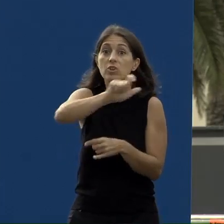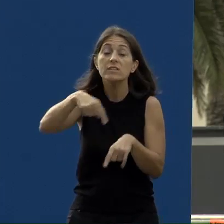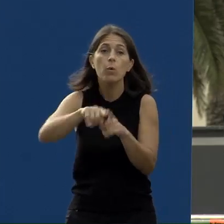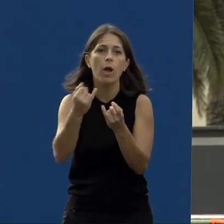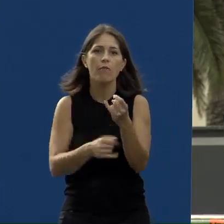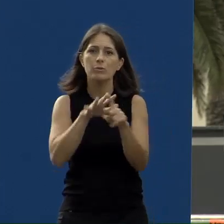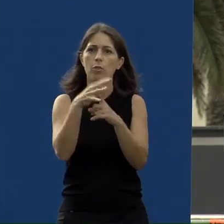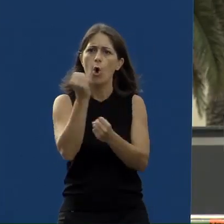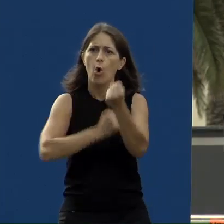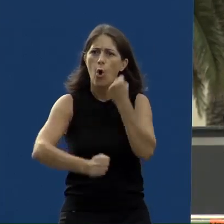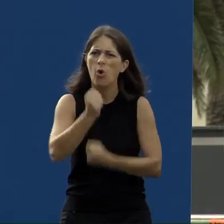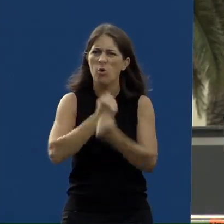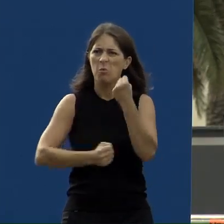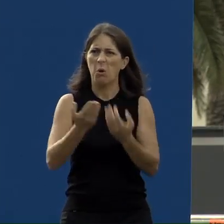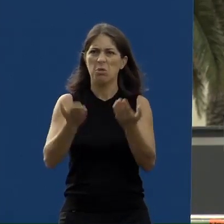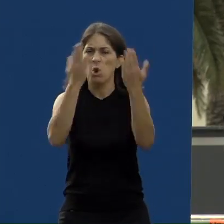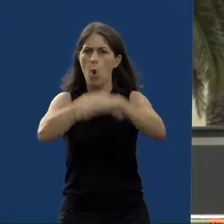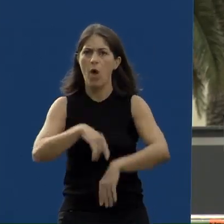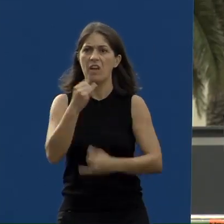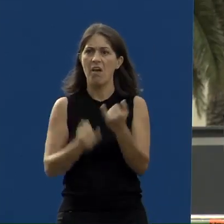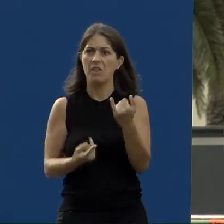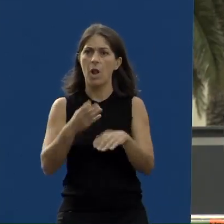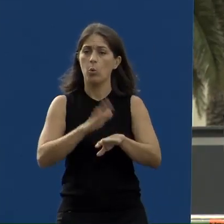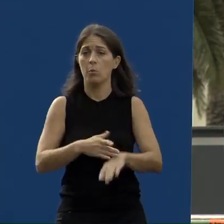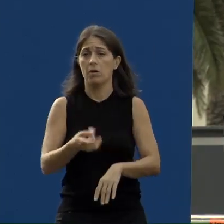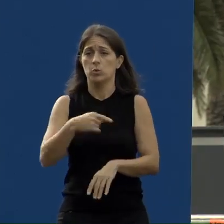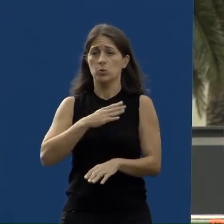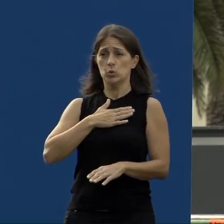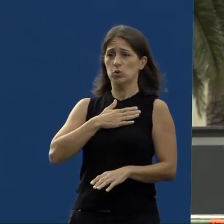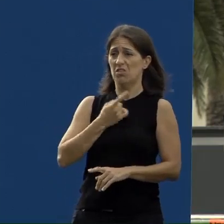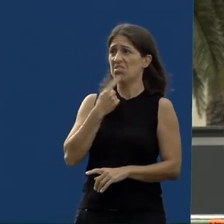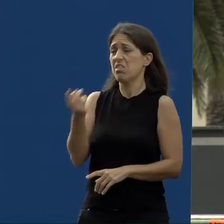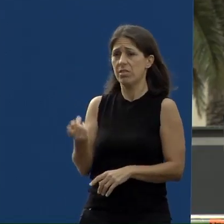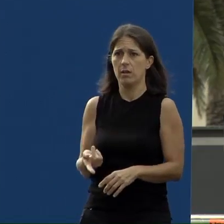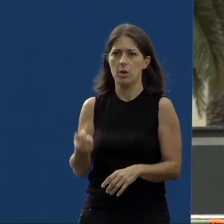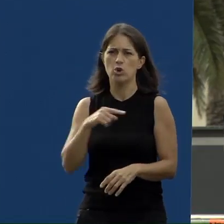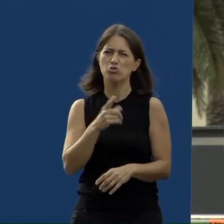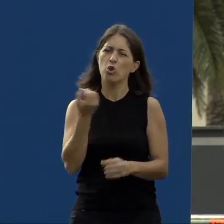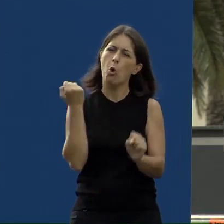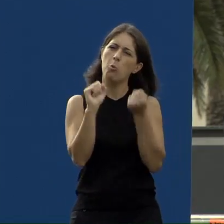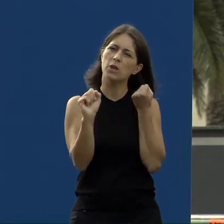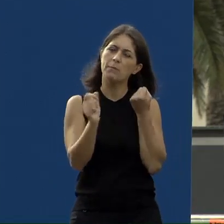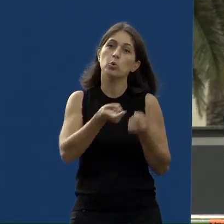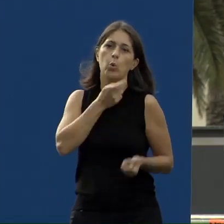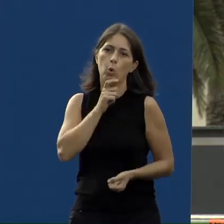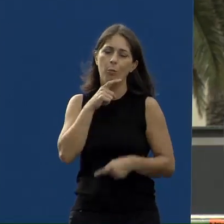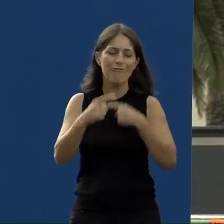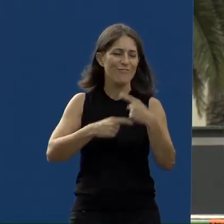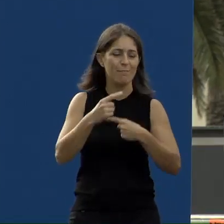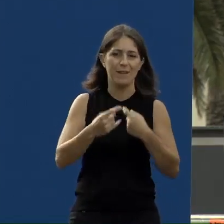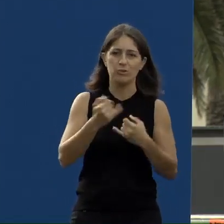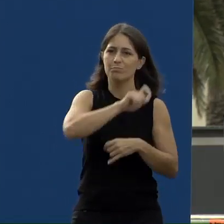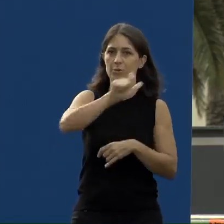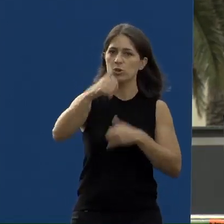unha situación económica inxusta que a xente non creara. Nós creemos que debemos de comportarnos como unha gran familia na que non deixemos a